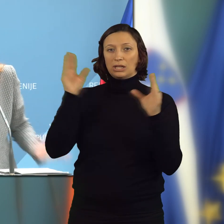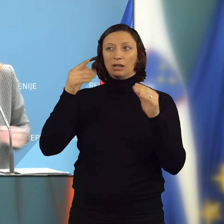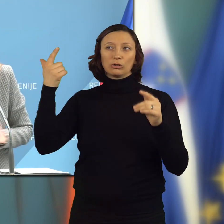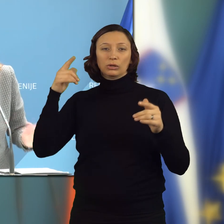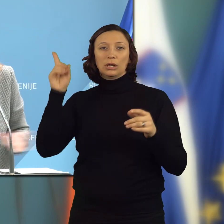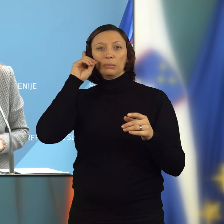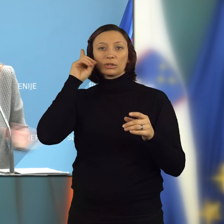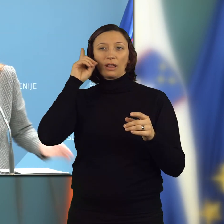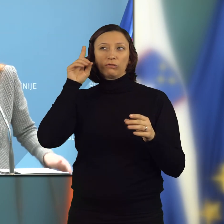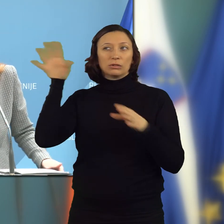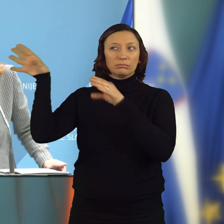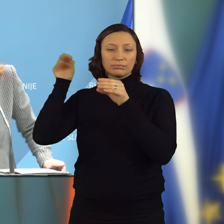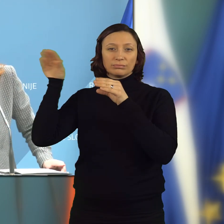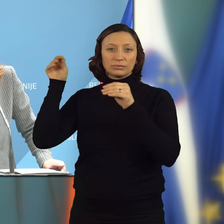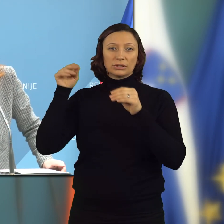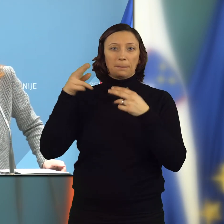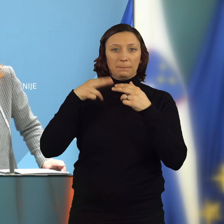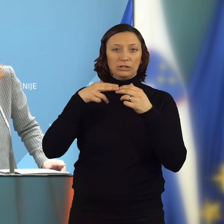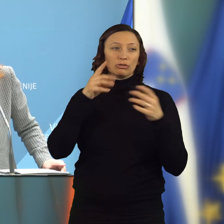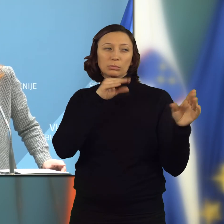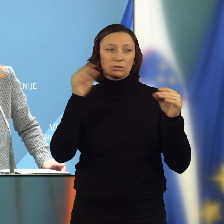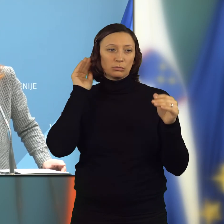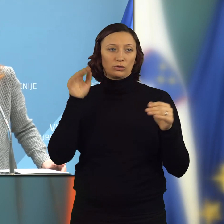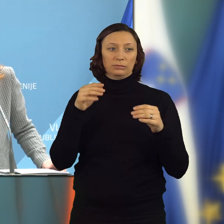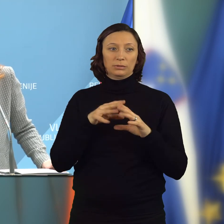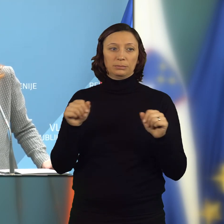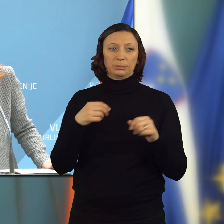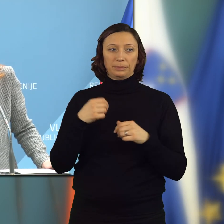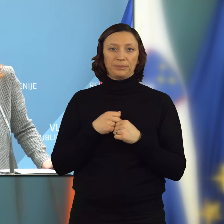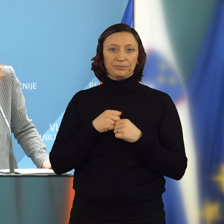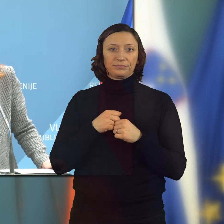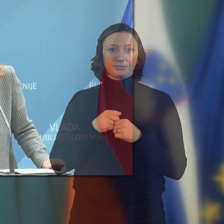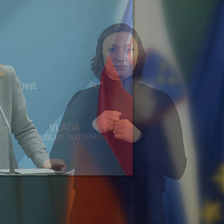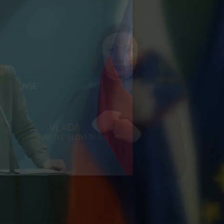način opraviti določena preiskovalna dejanja na bližnjih mobilnih telefonih.